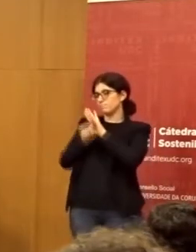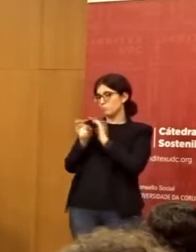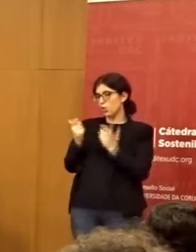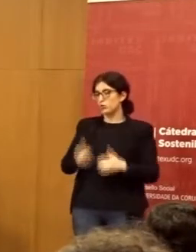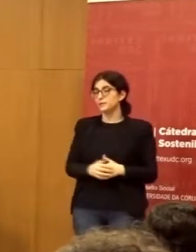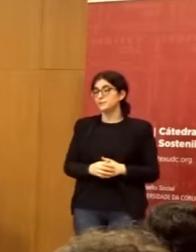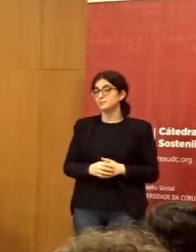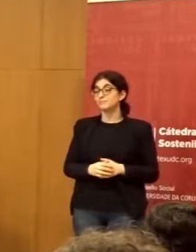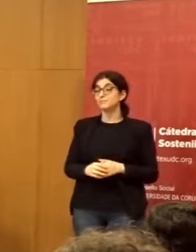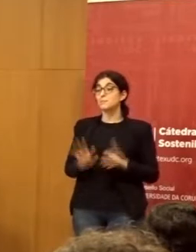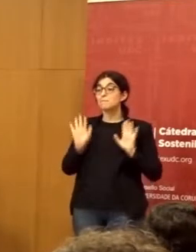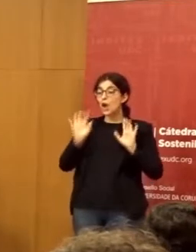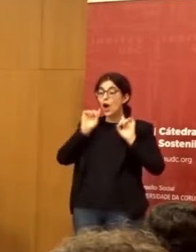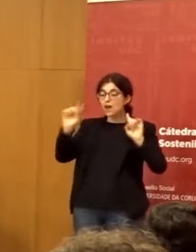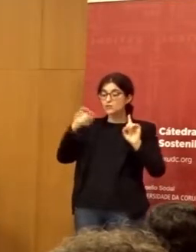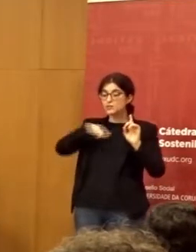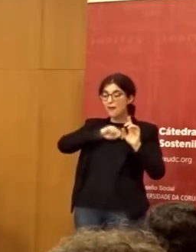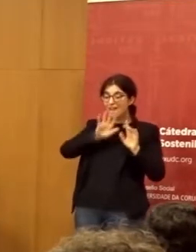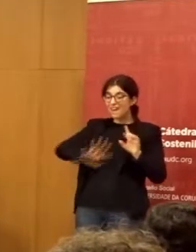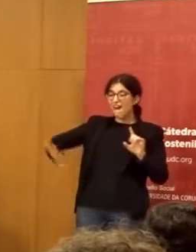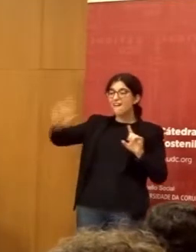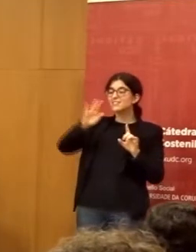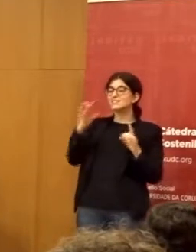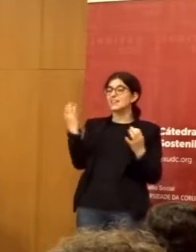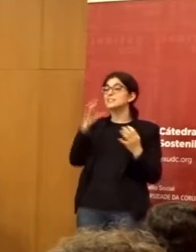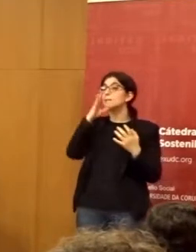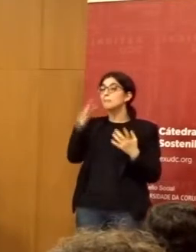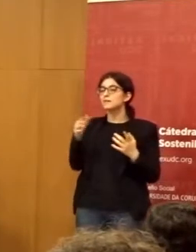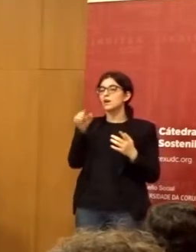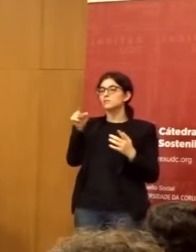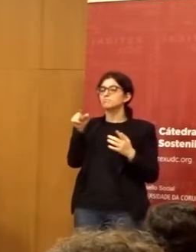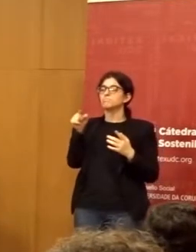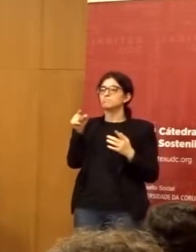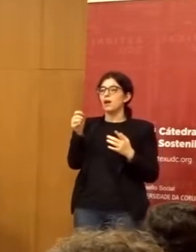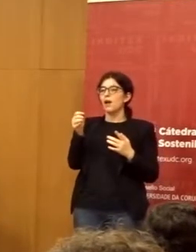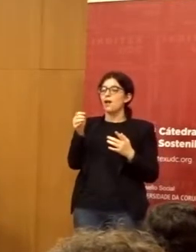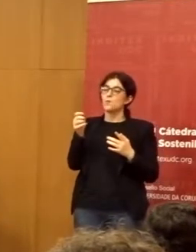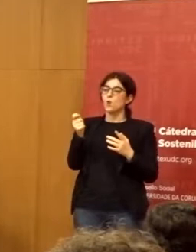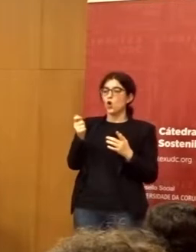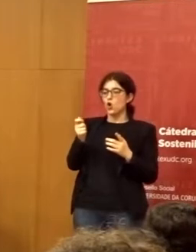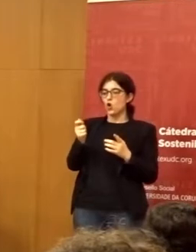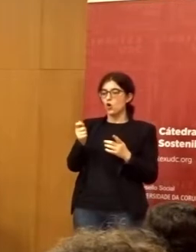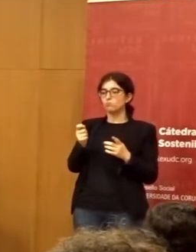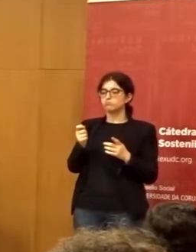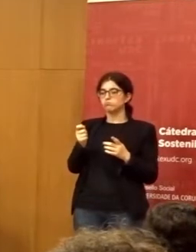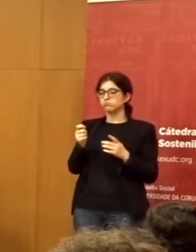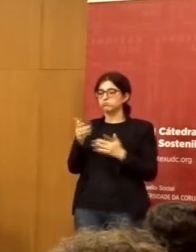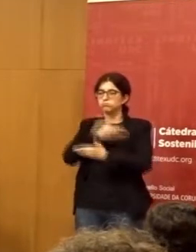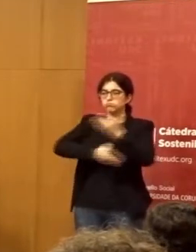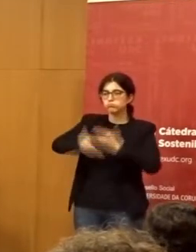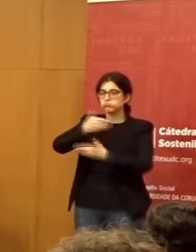al caso español es que ha habido un cierto liderazgo colectivo, un cierto liderazgo compartido, desde ONCE y